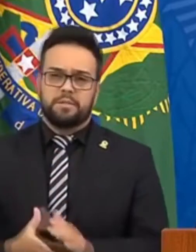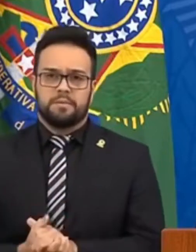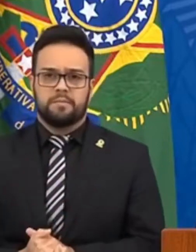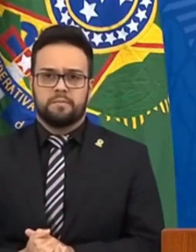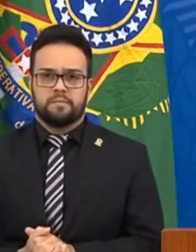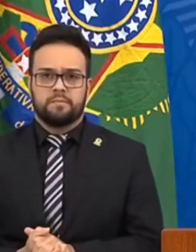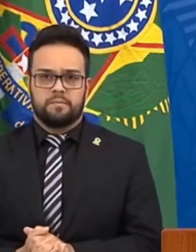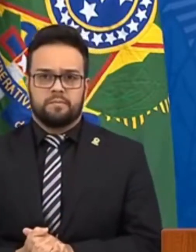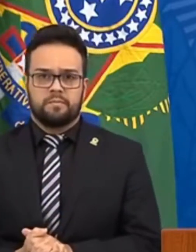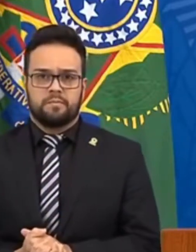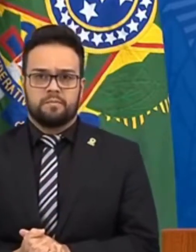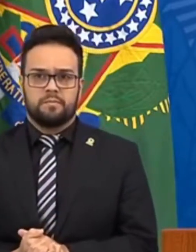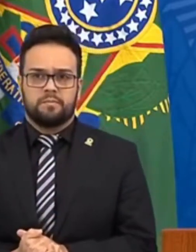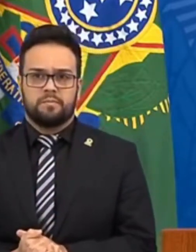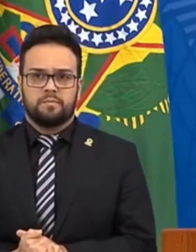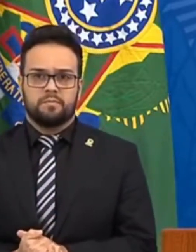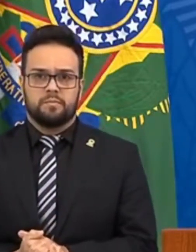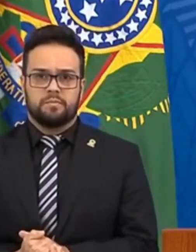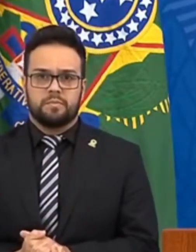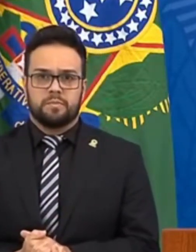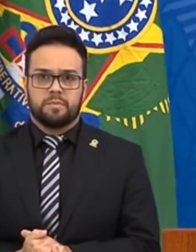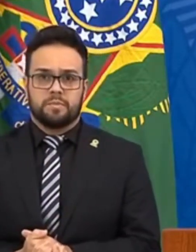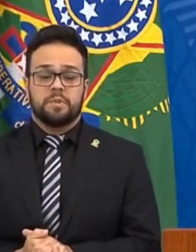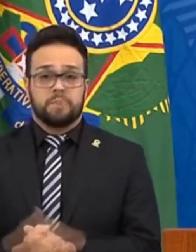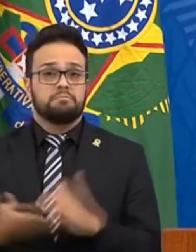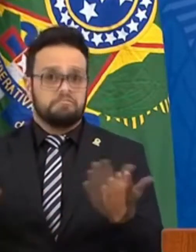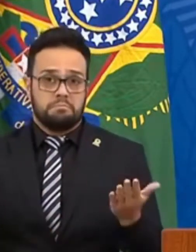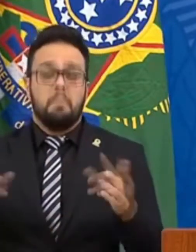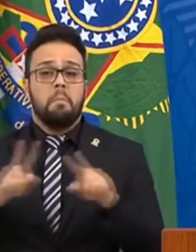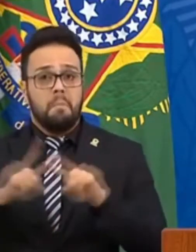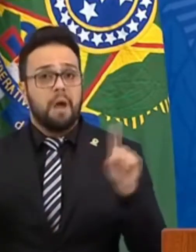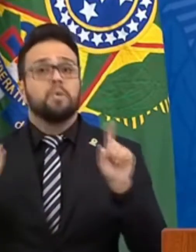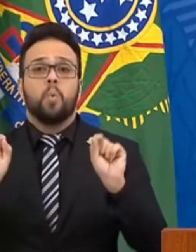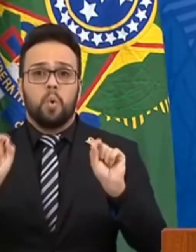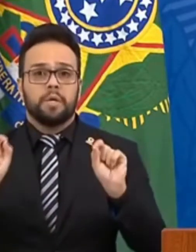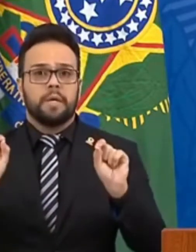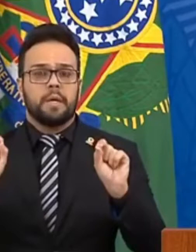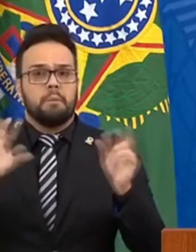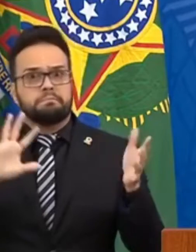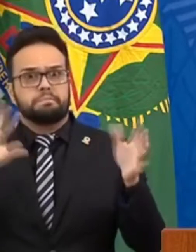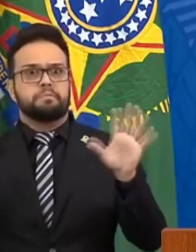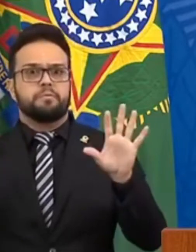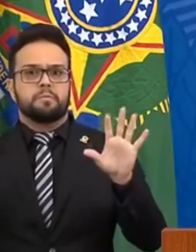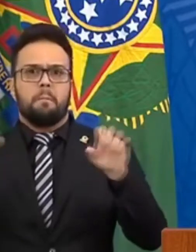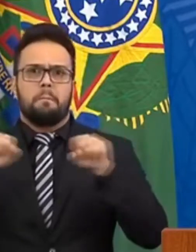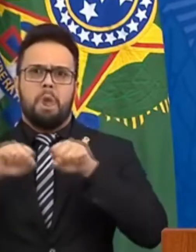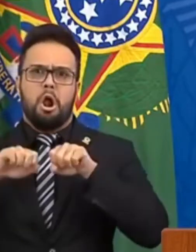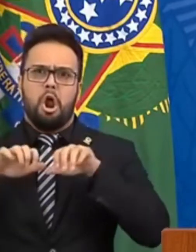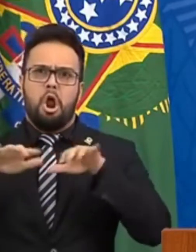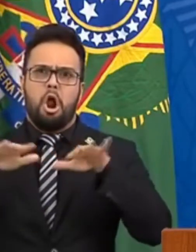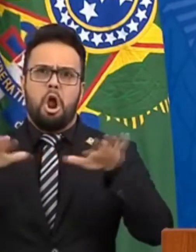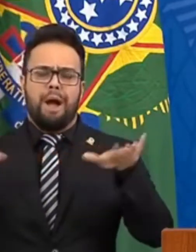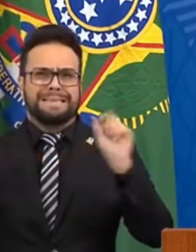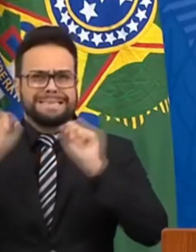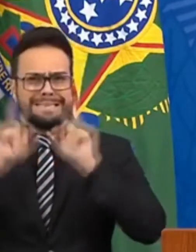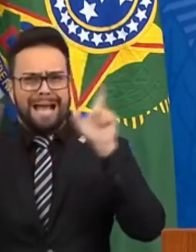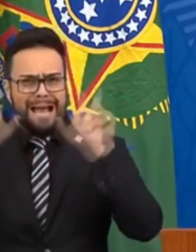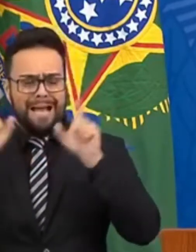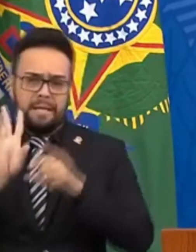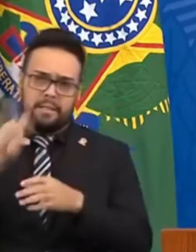e o clima quase de terror e se instalou no meio da sociedade